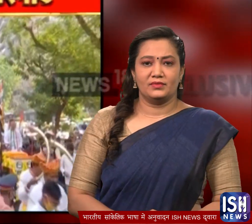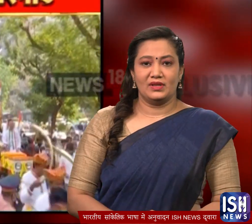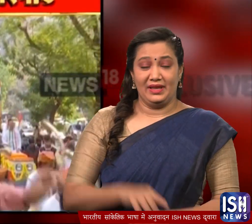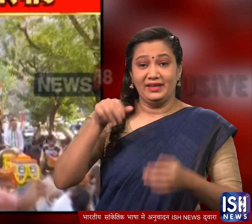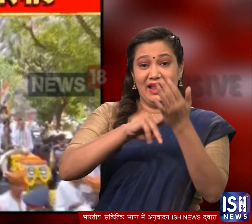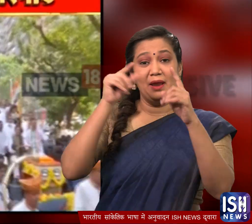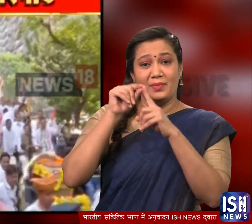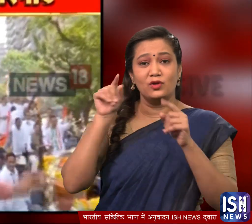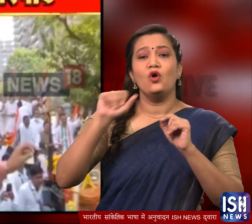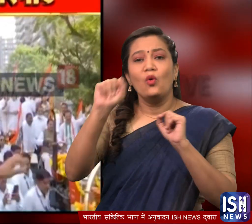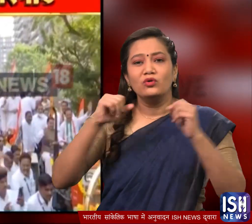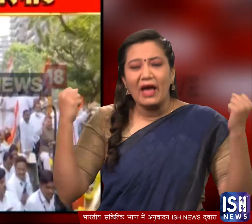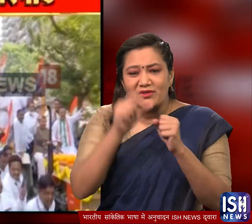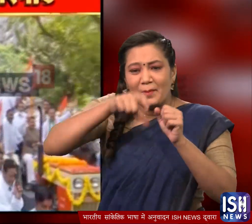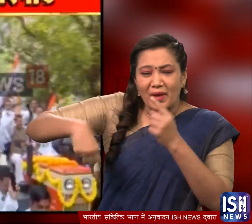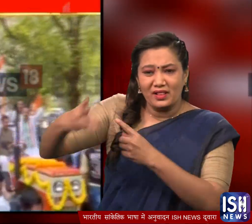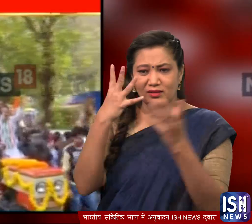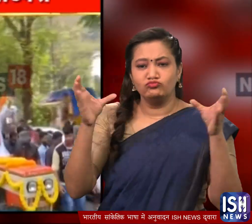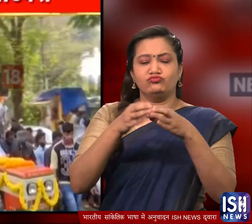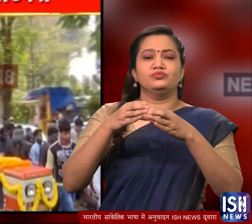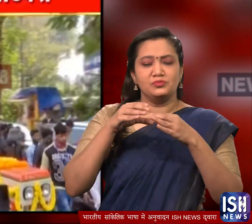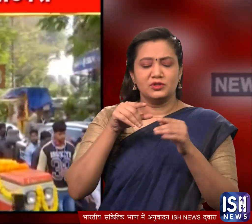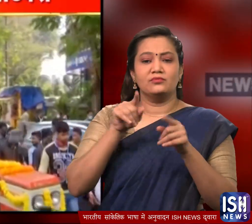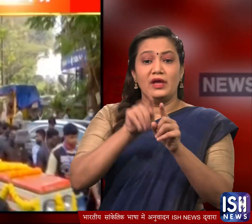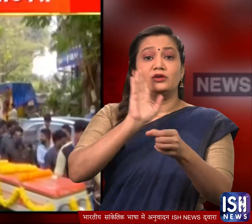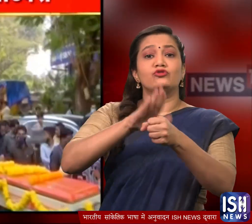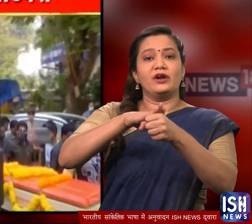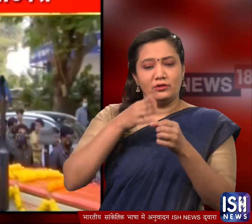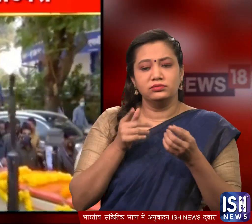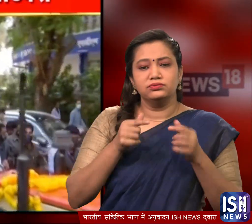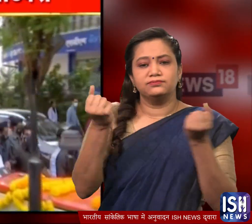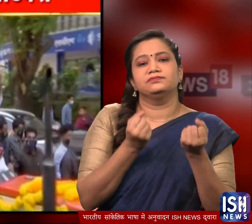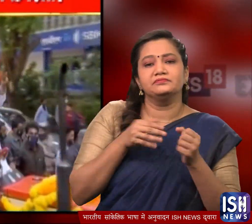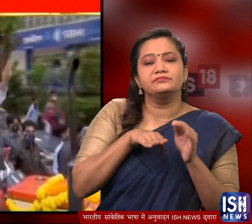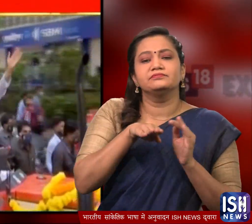नए प्रदेश अध्यक्ष नाना पटोले और उनके साथ साथ उनकी पूरी टीम ट्रैक्टर पर